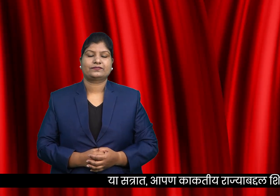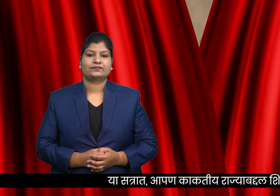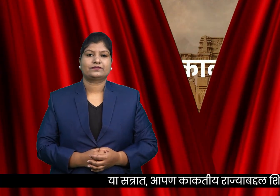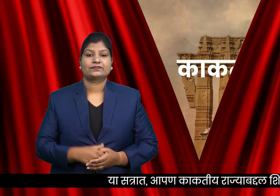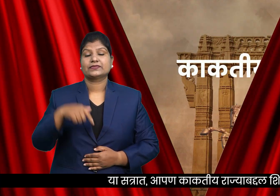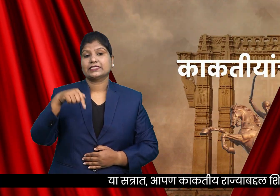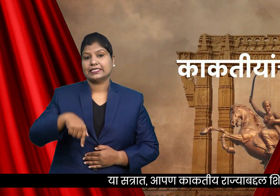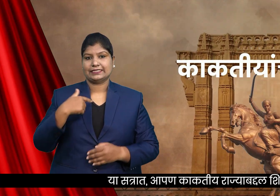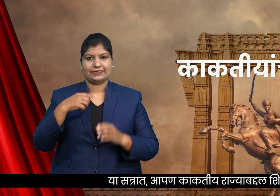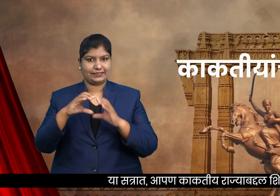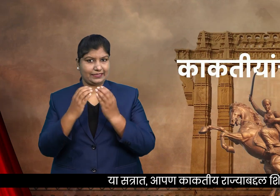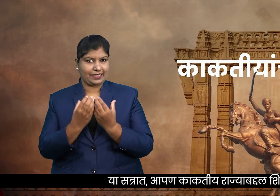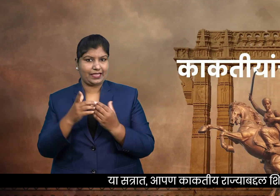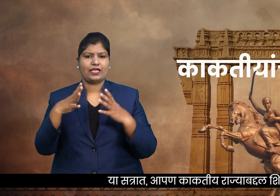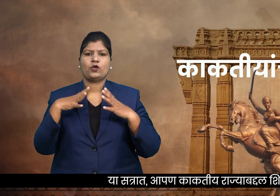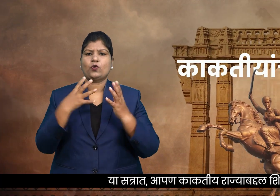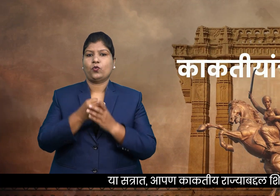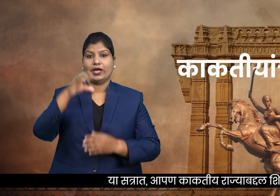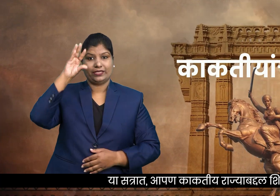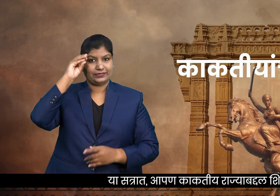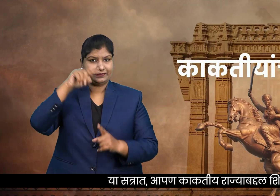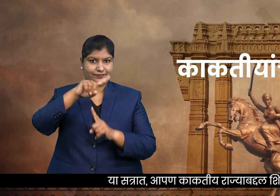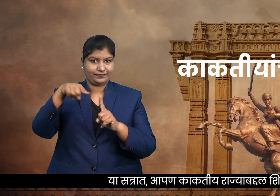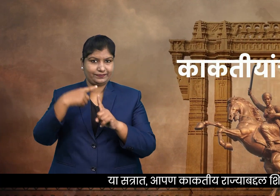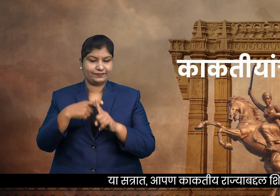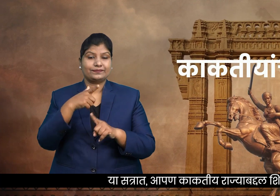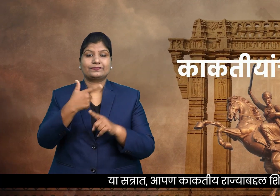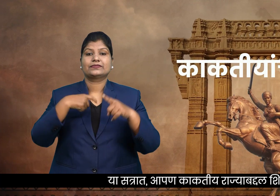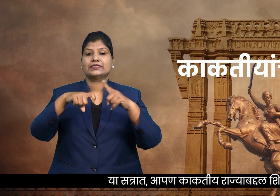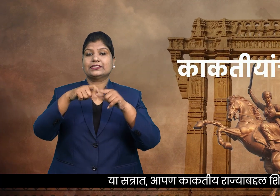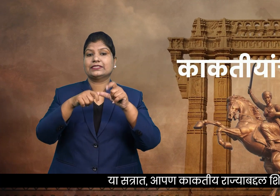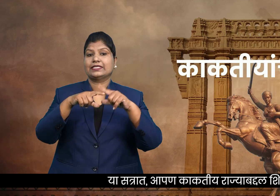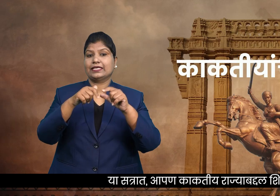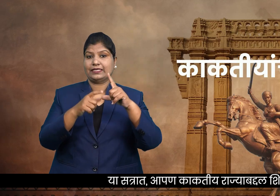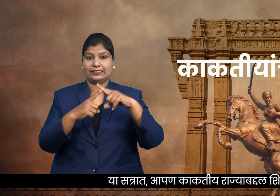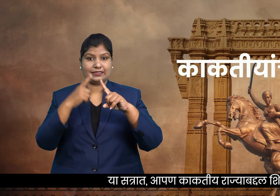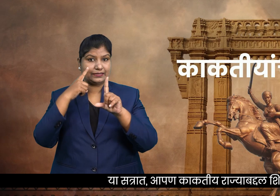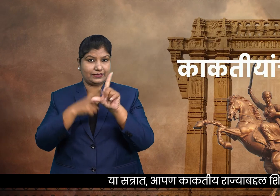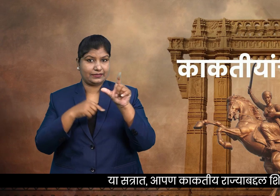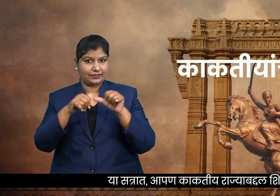या सत्रात आपण काकतीय राज्याबद्दल शिकू.